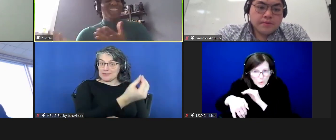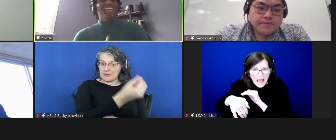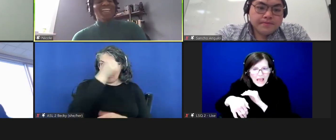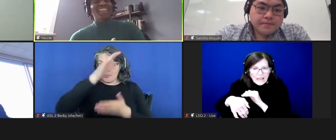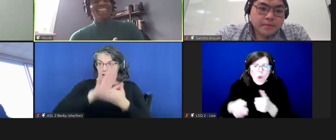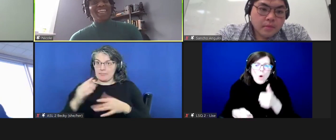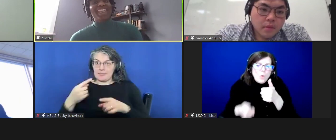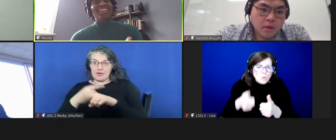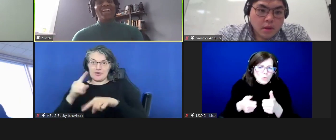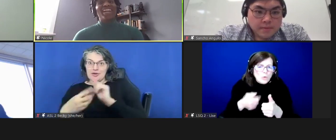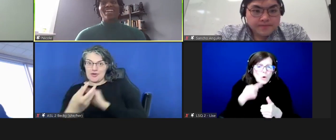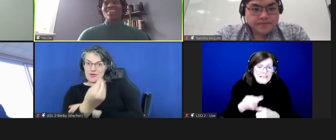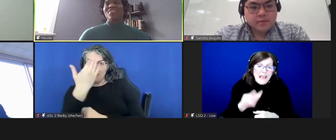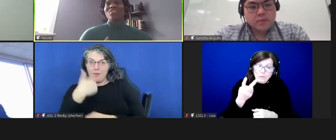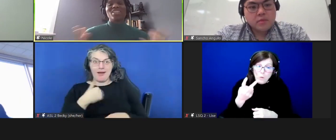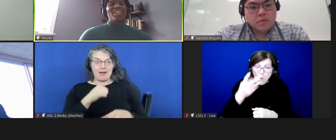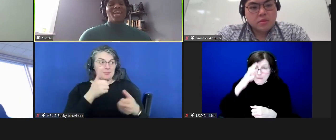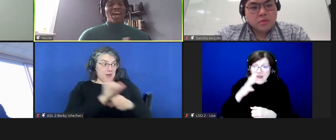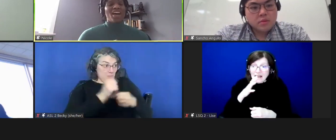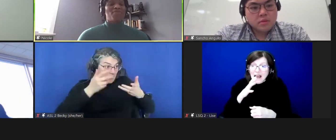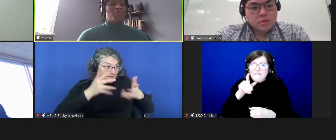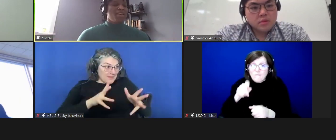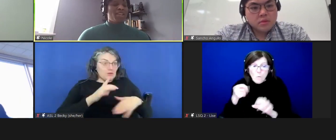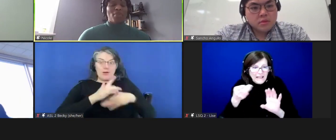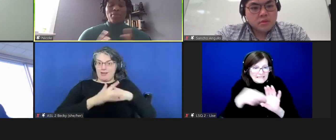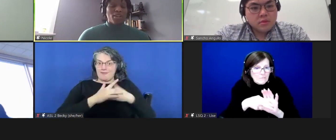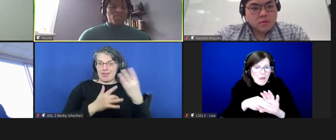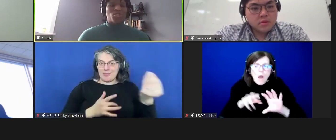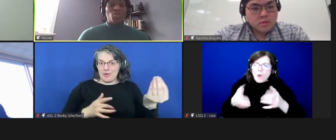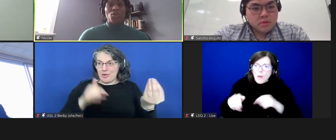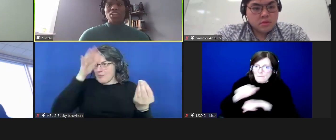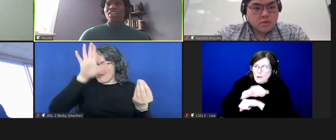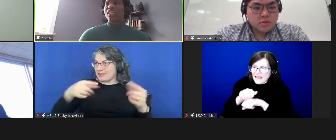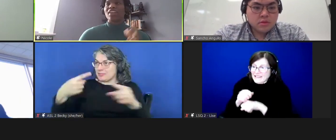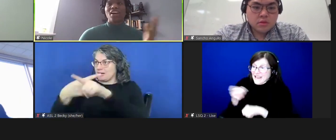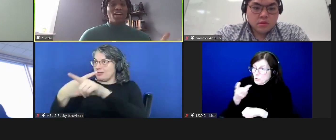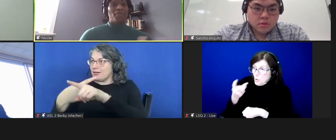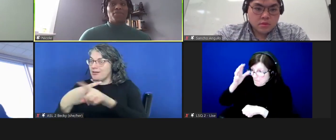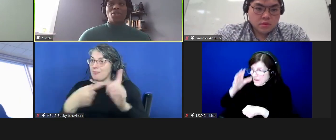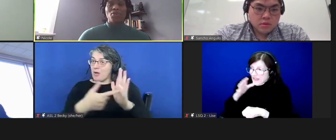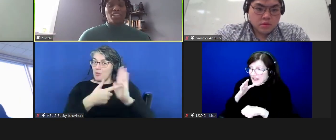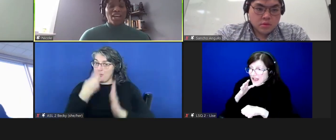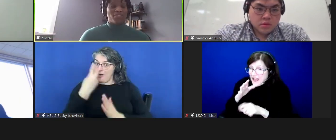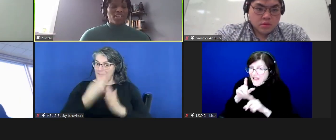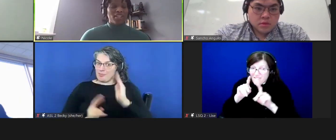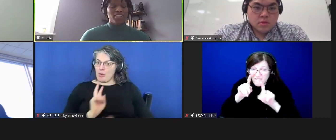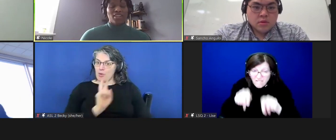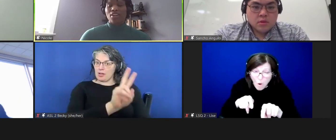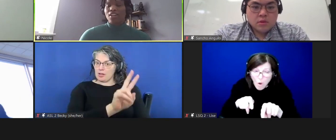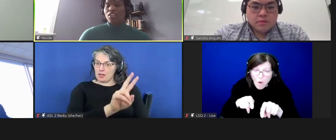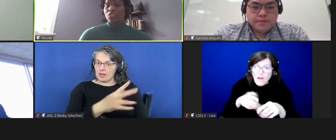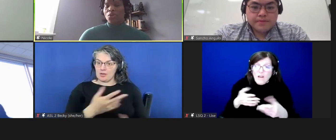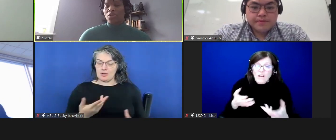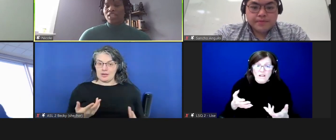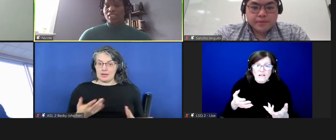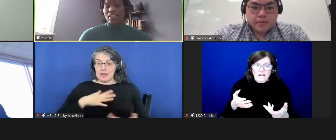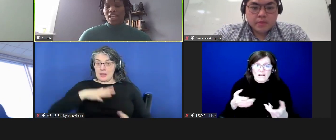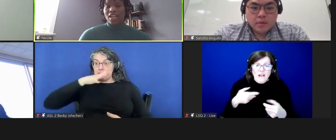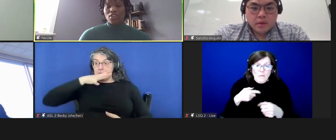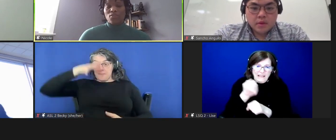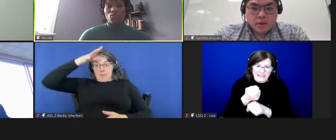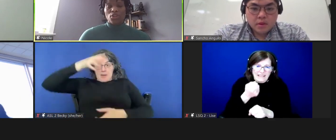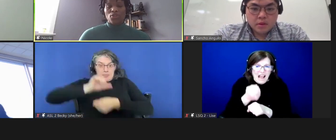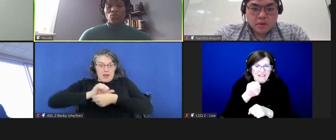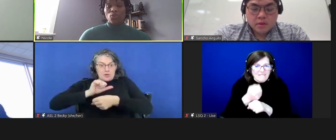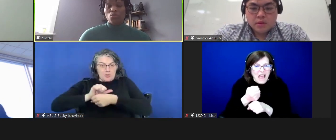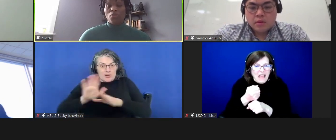parents doivent assister. Mais comment est-ce qu'on va s'organiser pour être les deux parents assistés alors qu'on travaille tous les deux? Encore une fois, mon mari travaille par poste avec